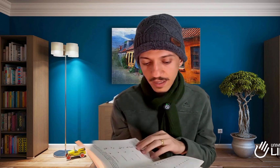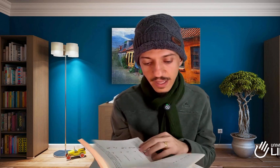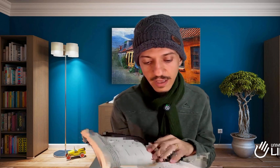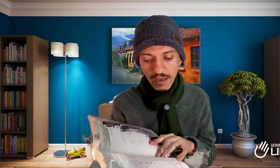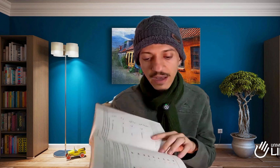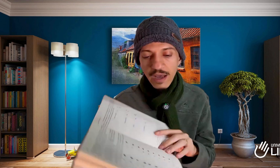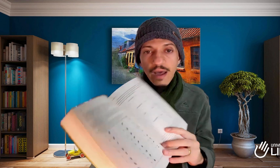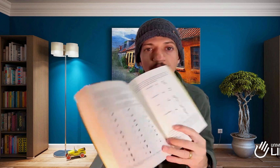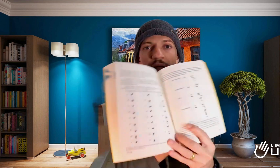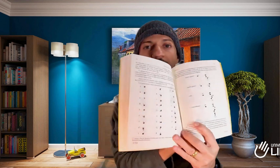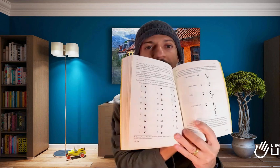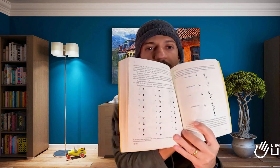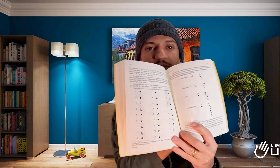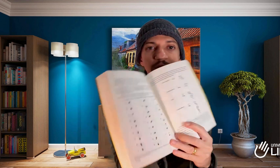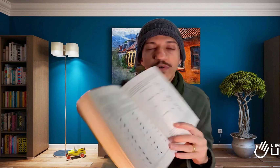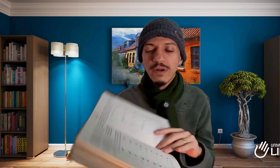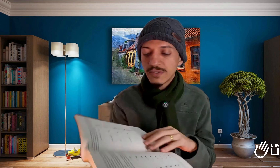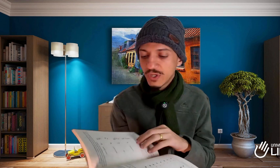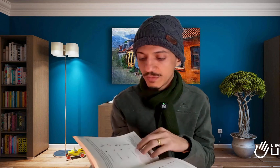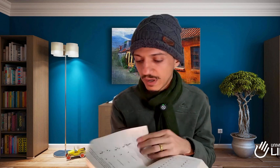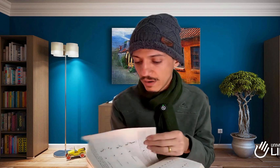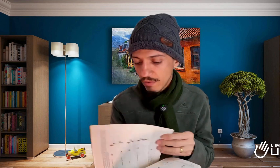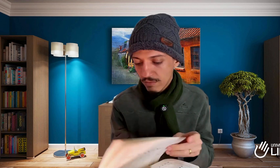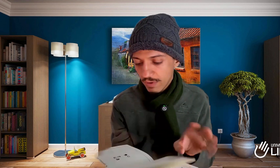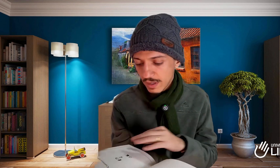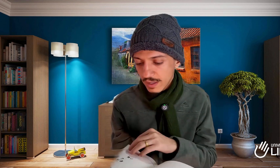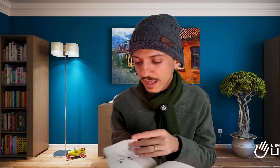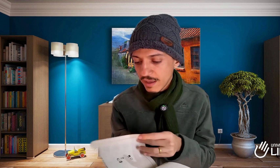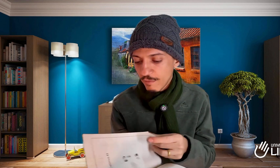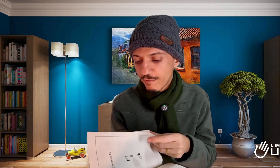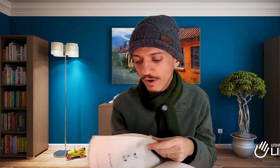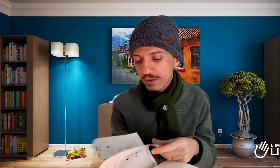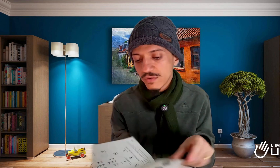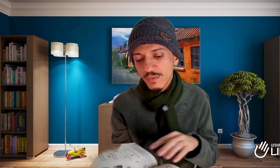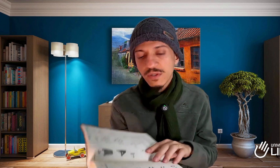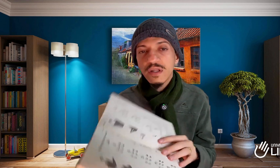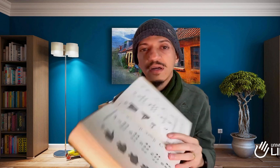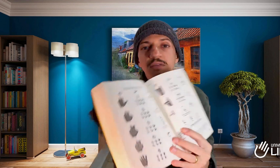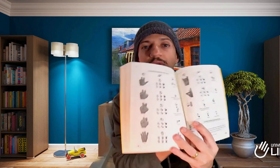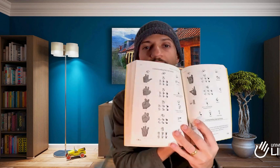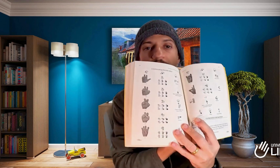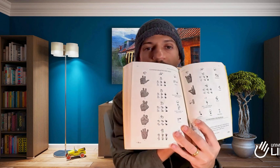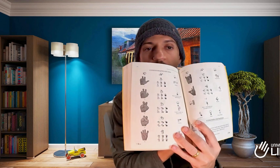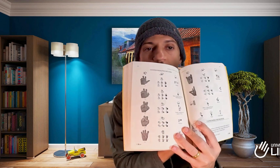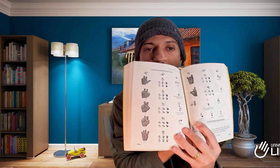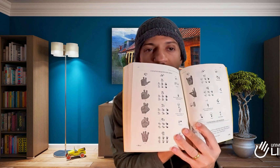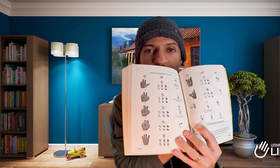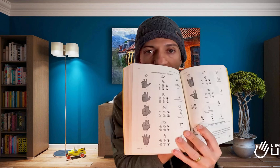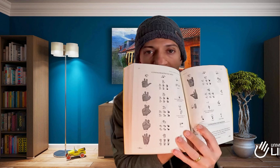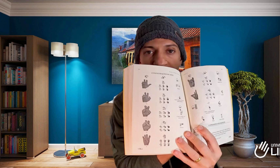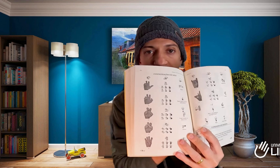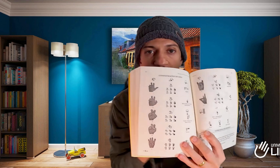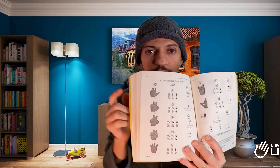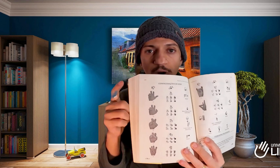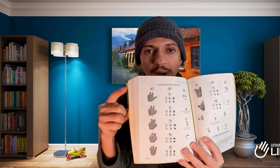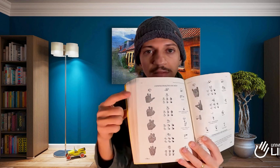tem as configurações de mão, tem fotos mostrando como que se faz o formato da mão,